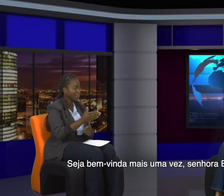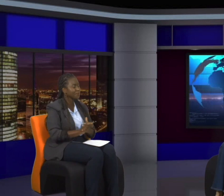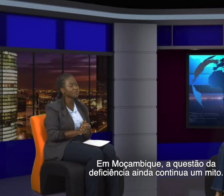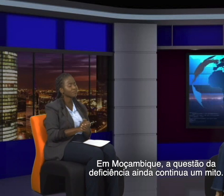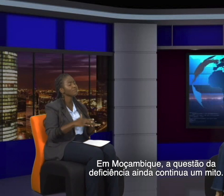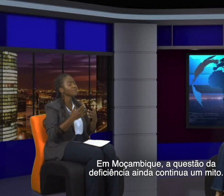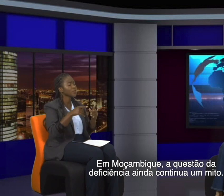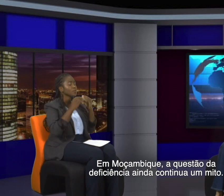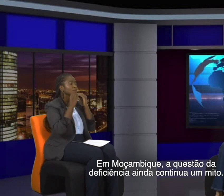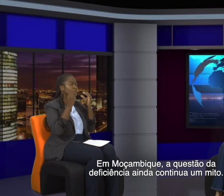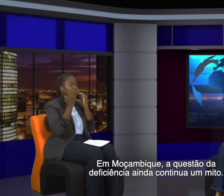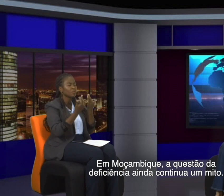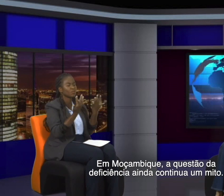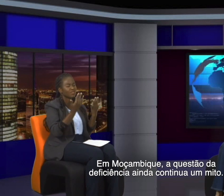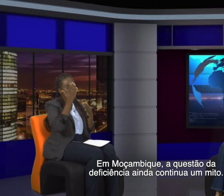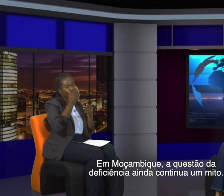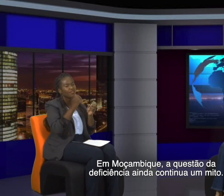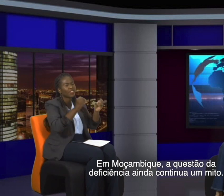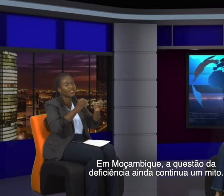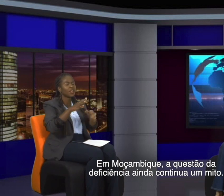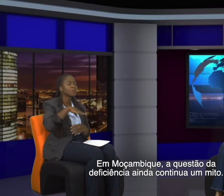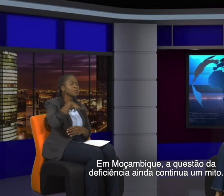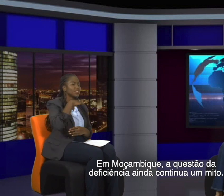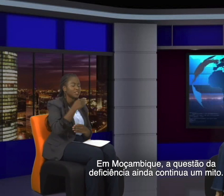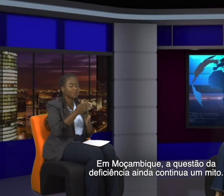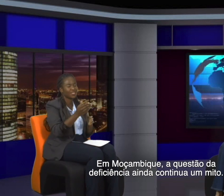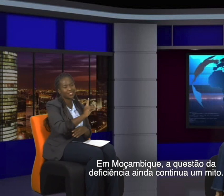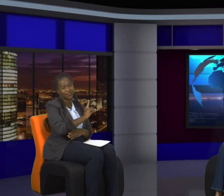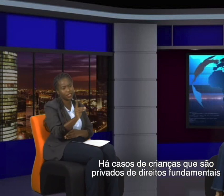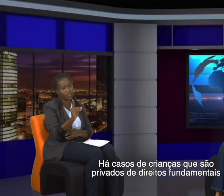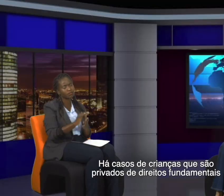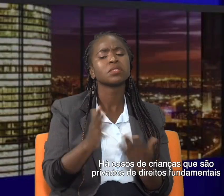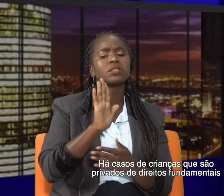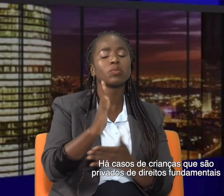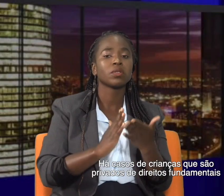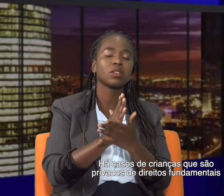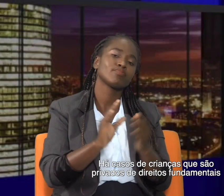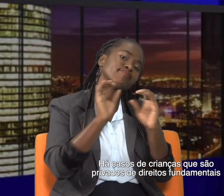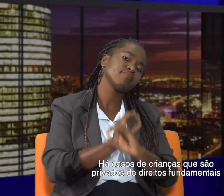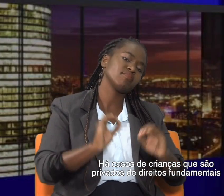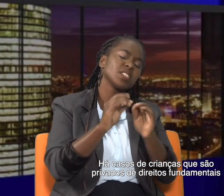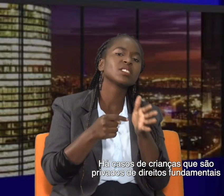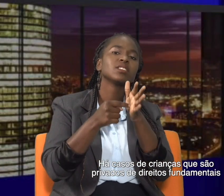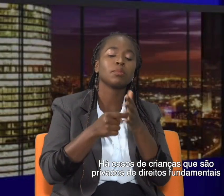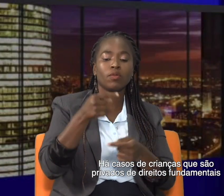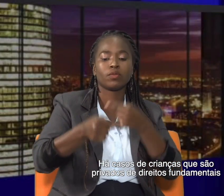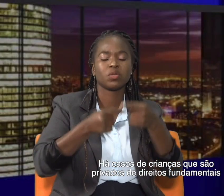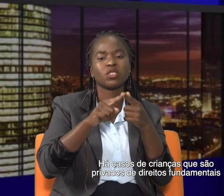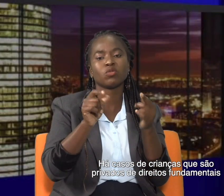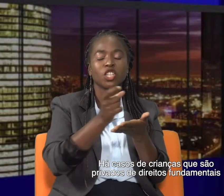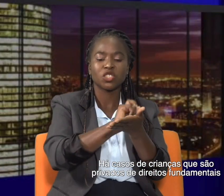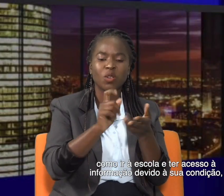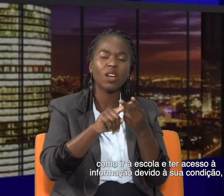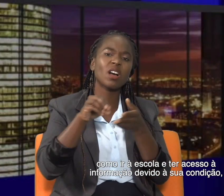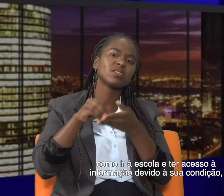vez mais. Moçambique, a questão da deficiência ainda continua um mico. Há casos de crianças que são privadas